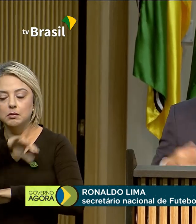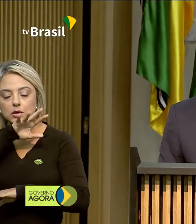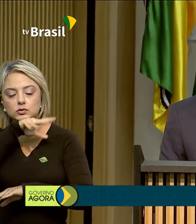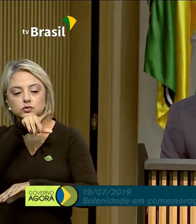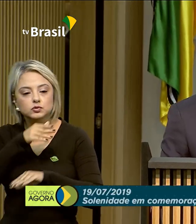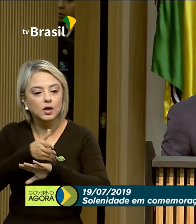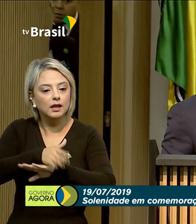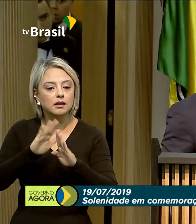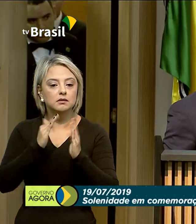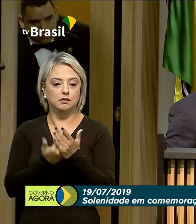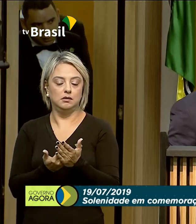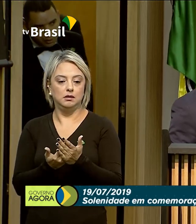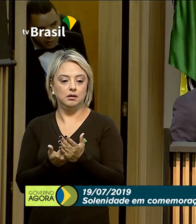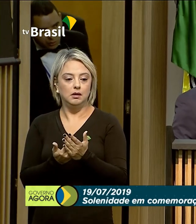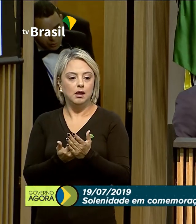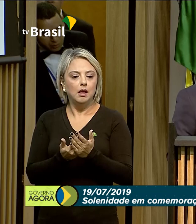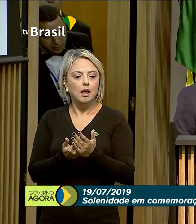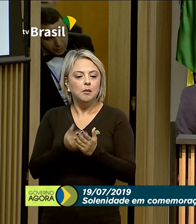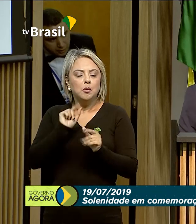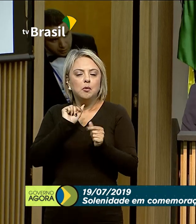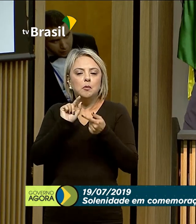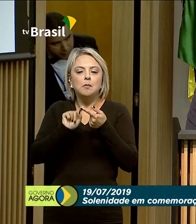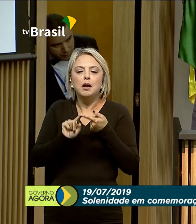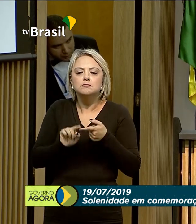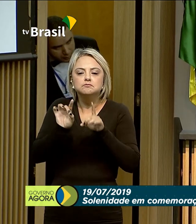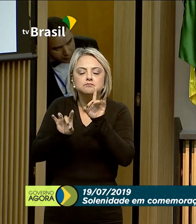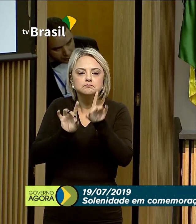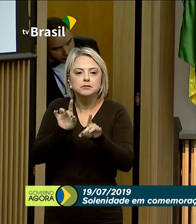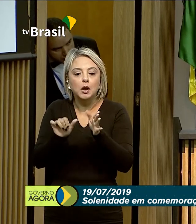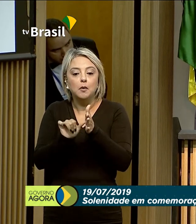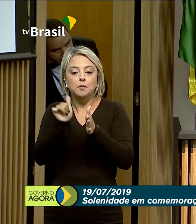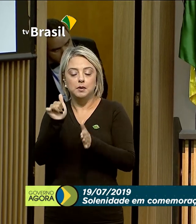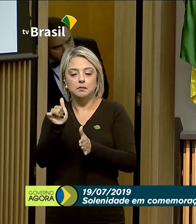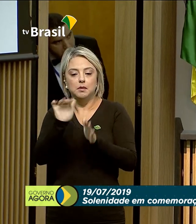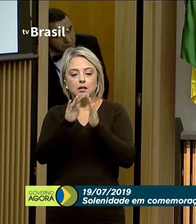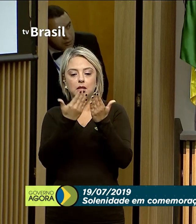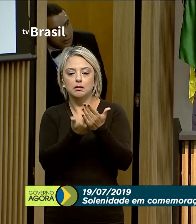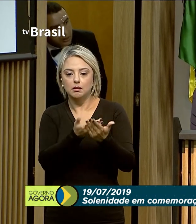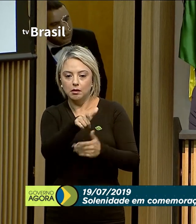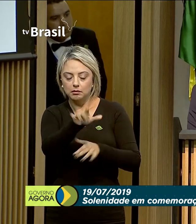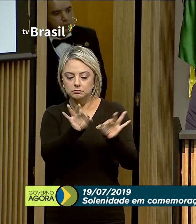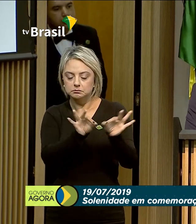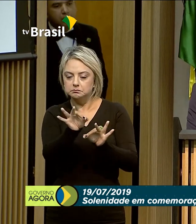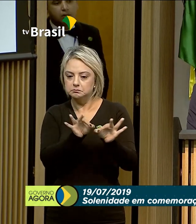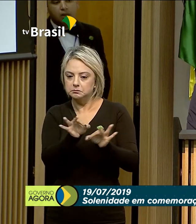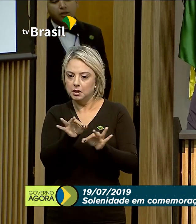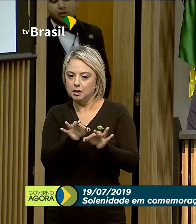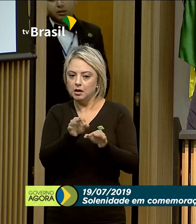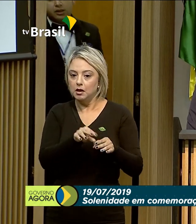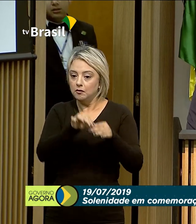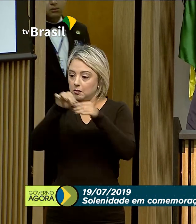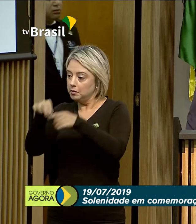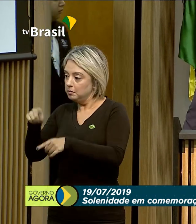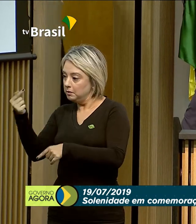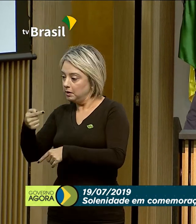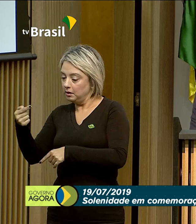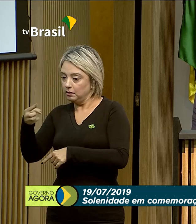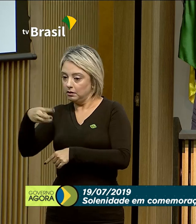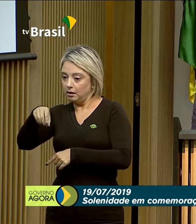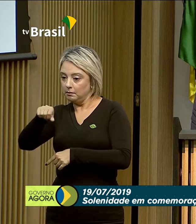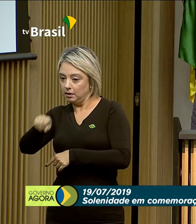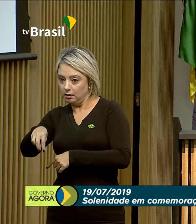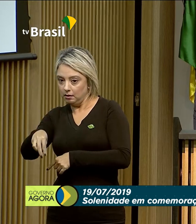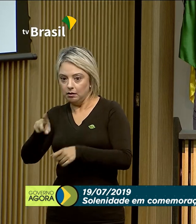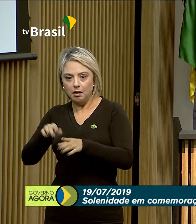para o terceiro ano, é veterano. Por uma peculiaridade dele, ele saiu do primeiro ano na escola preparatória e foi para o primeiro ano da AMAN. Quando